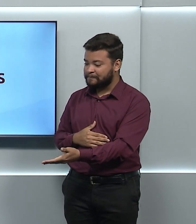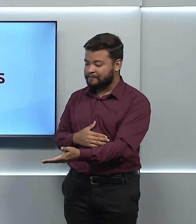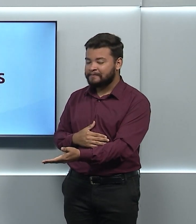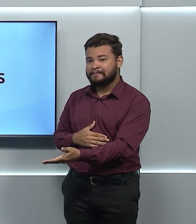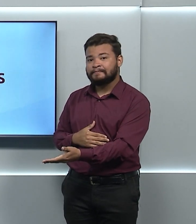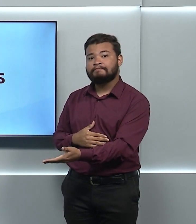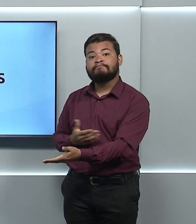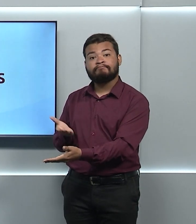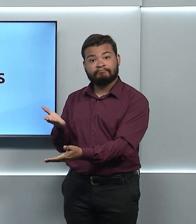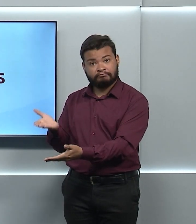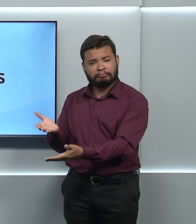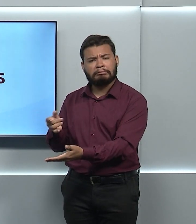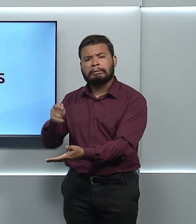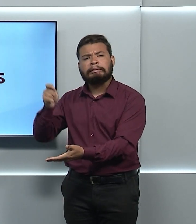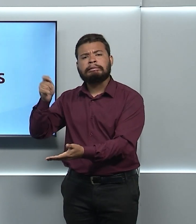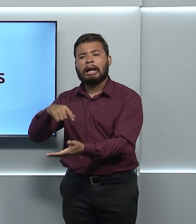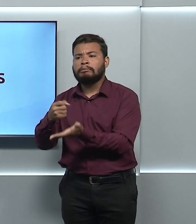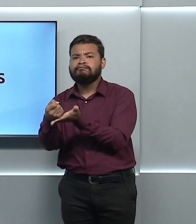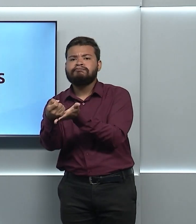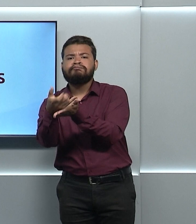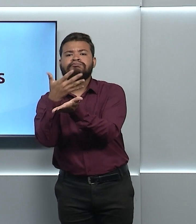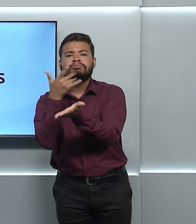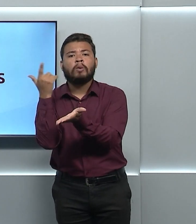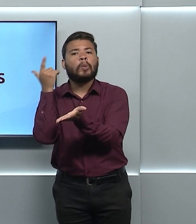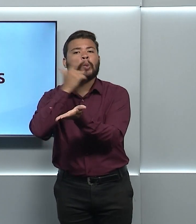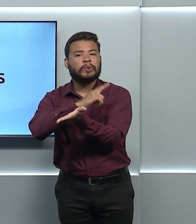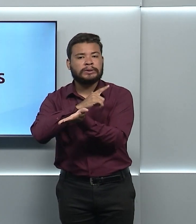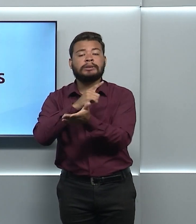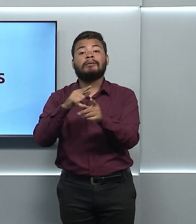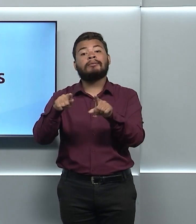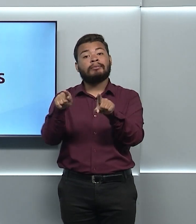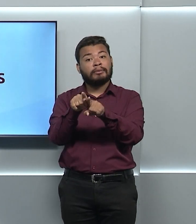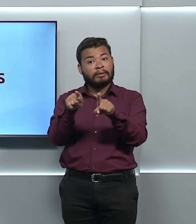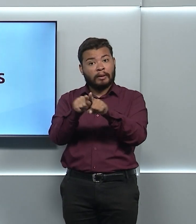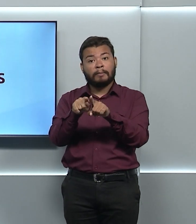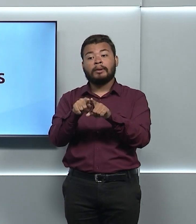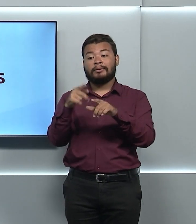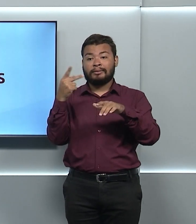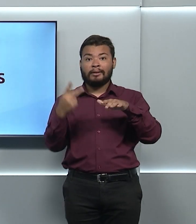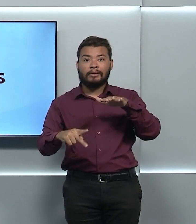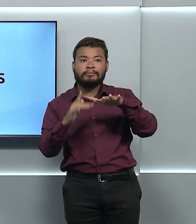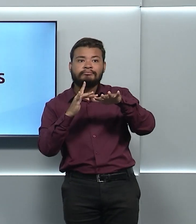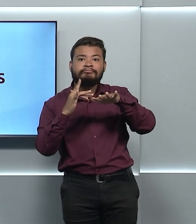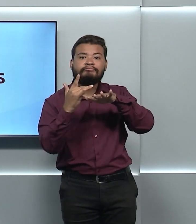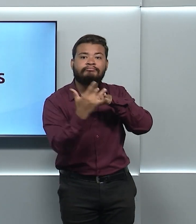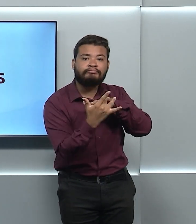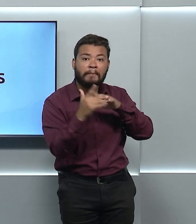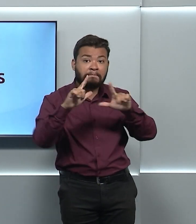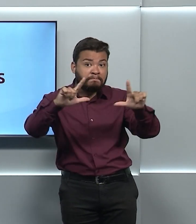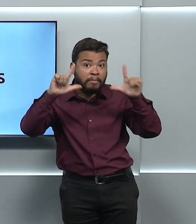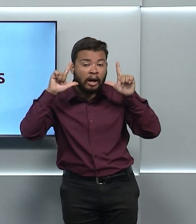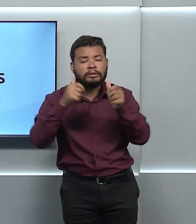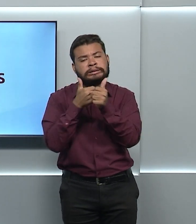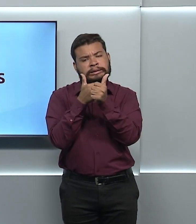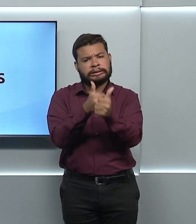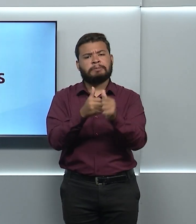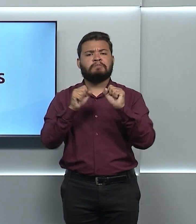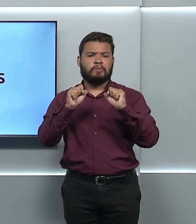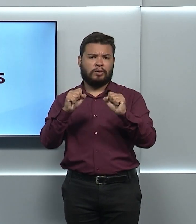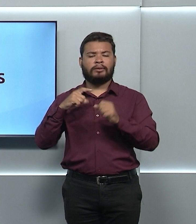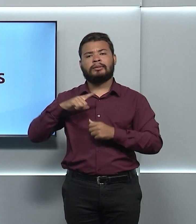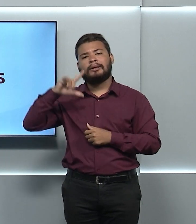62991811406. Por esse número você manda mensagem pra gente. Além disso, dá para seguir os nossos perfis em redes sociais. A gente tem